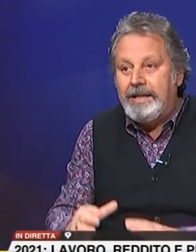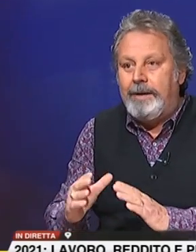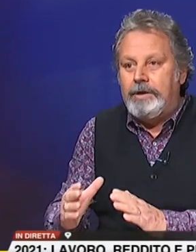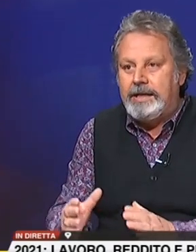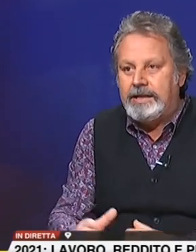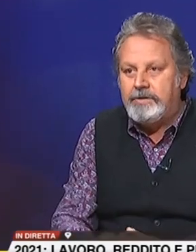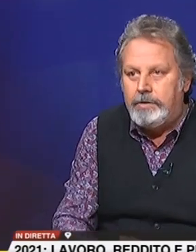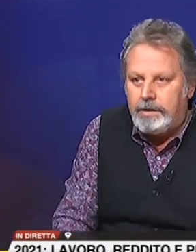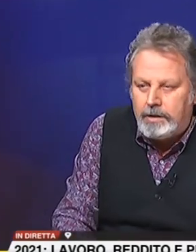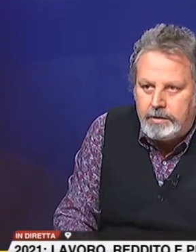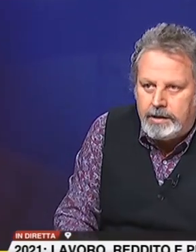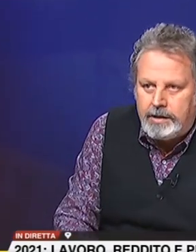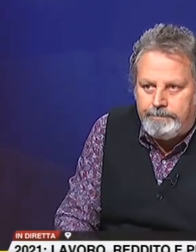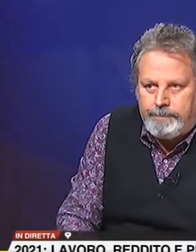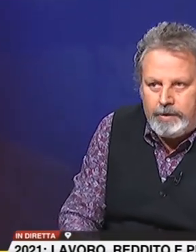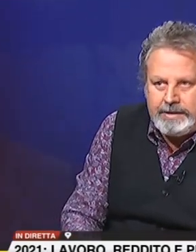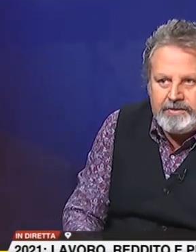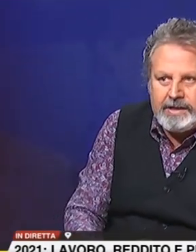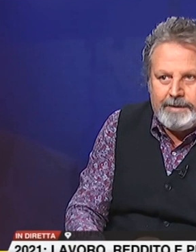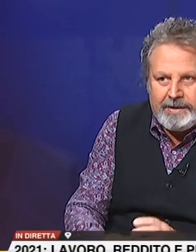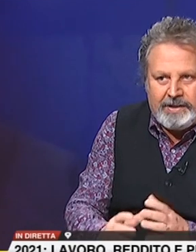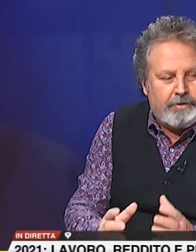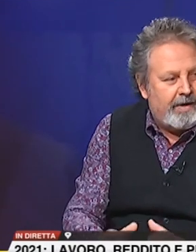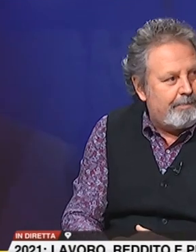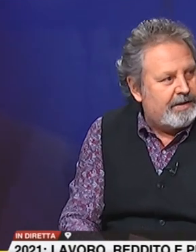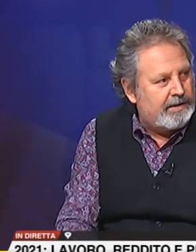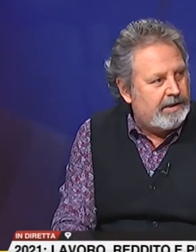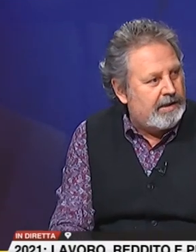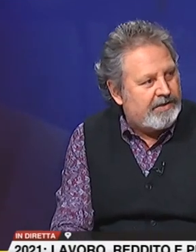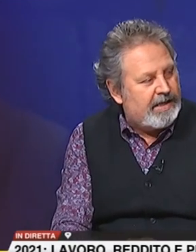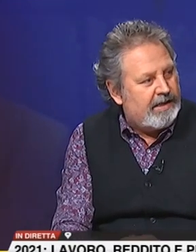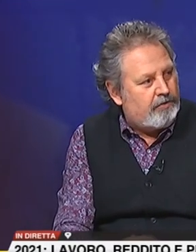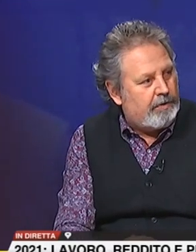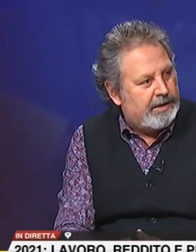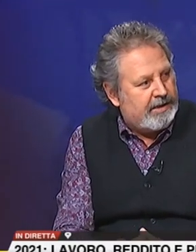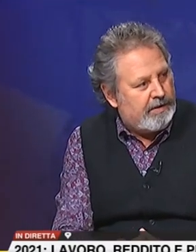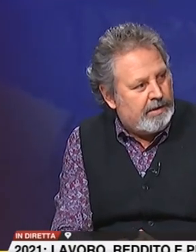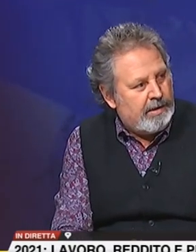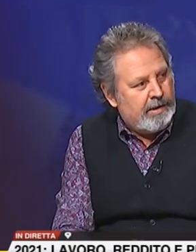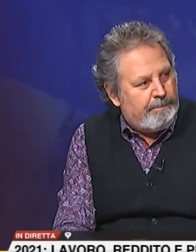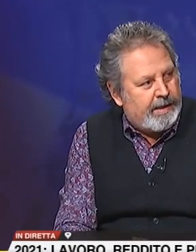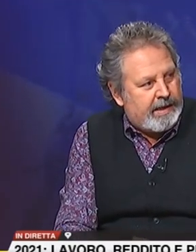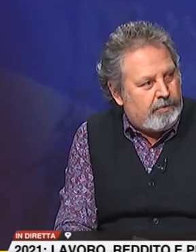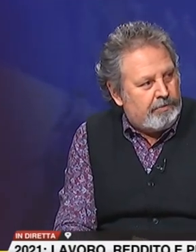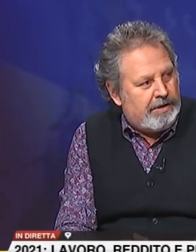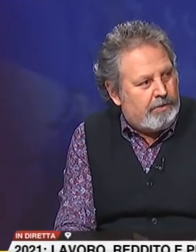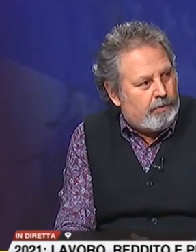poi guardiamo le dichiarazioni dei politici che rappresentano i vari partiti, i segnali sono negativi. Certo. Perché continuano con la